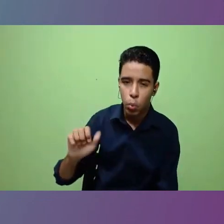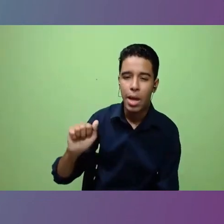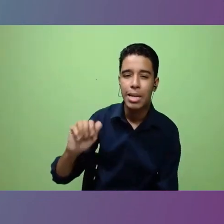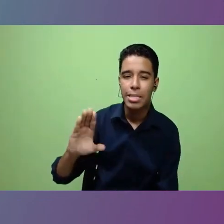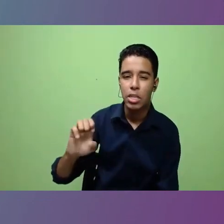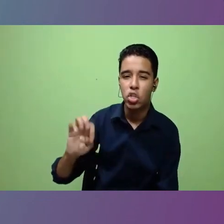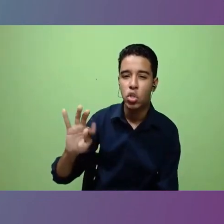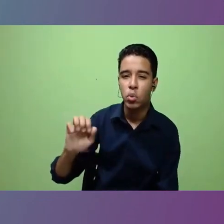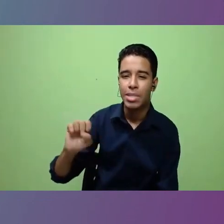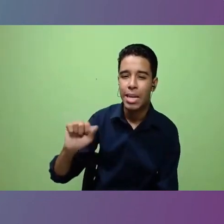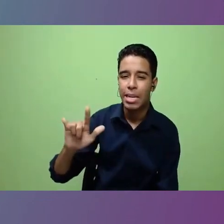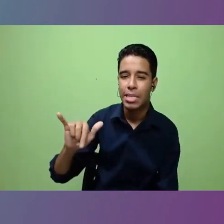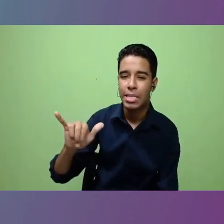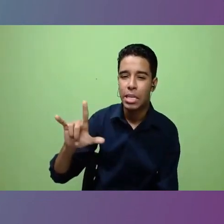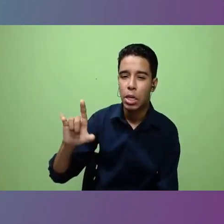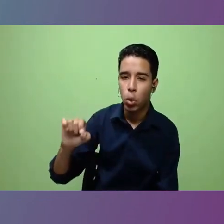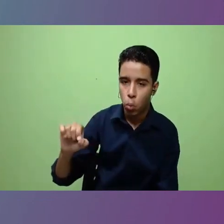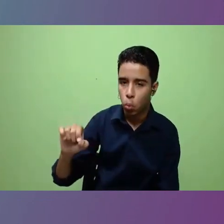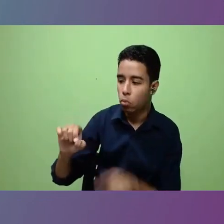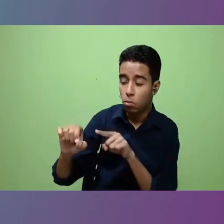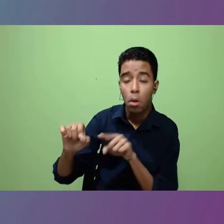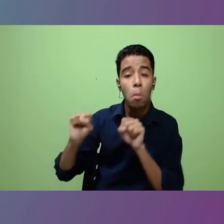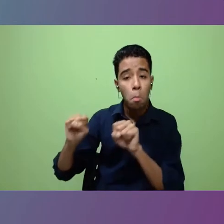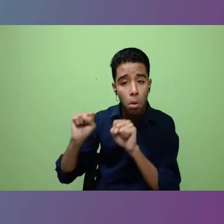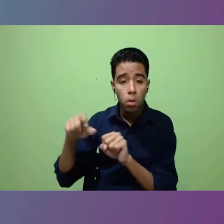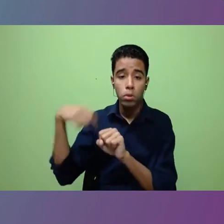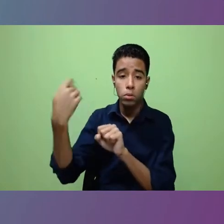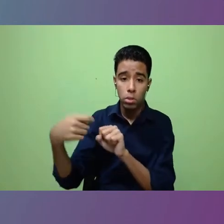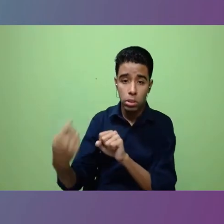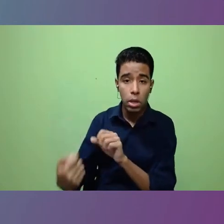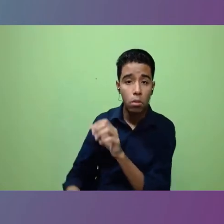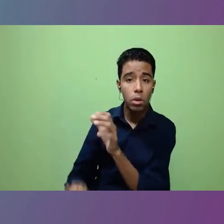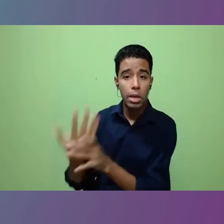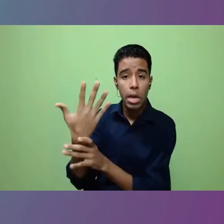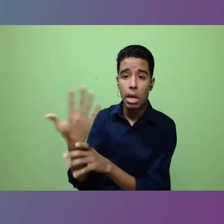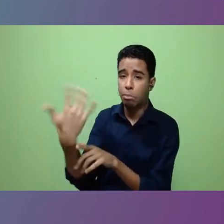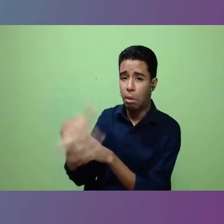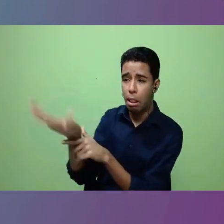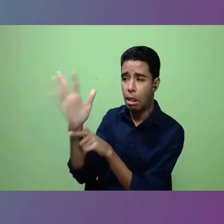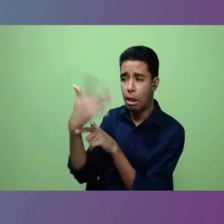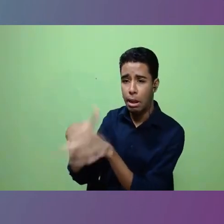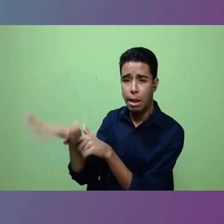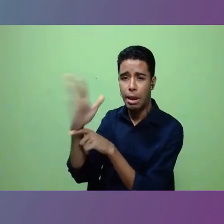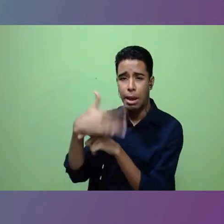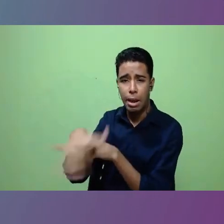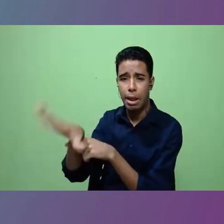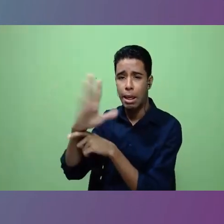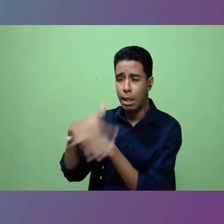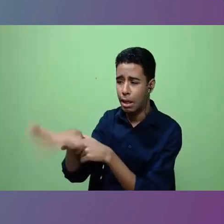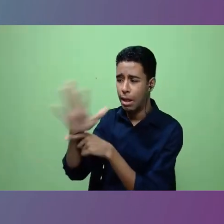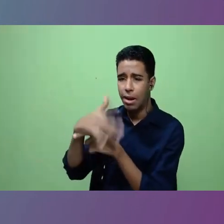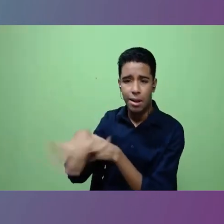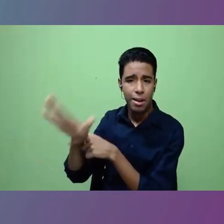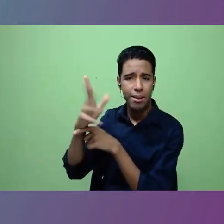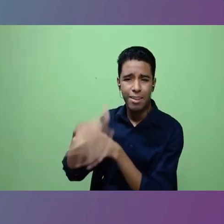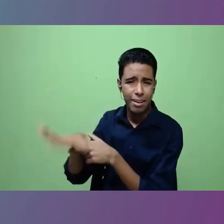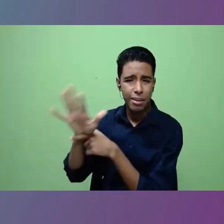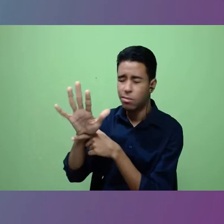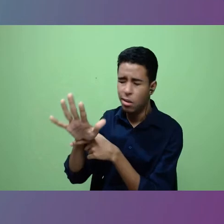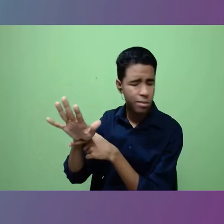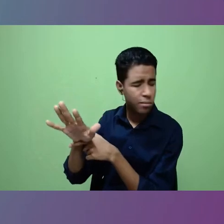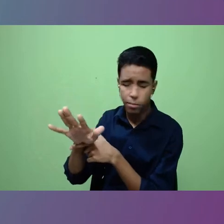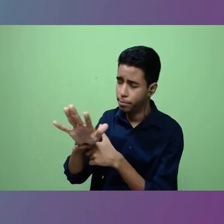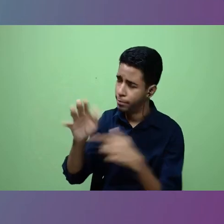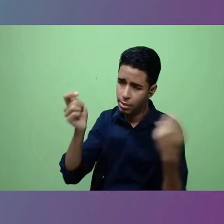criar um sinal ali na hora para resolver um problema de soletração. Eu vou ficar soletrando acetil salicílico toda hora. Não tem